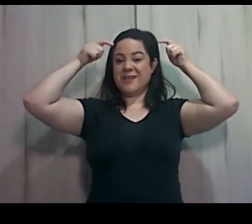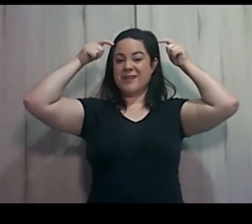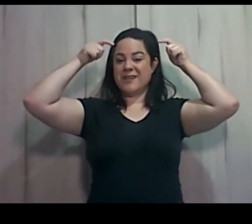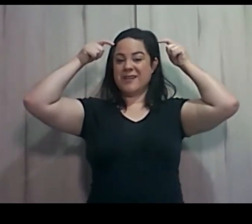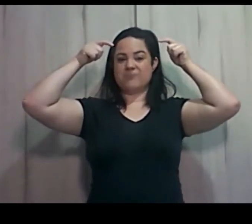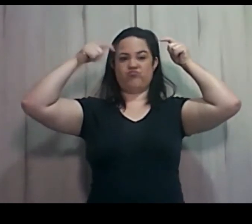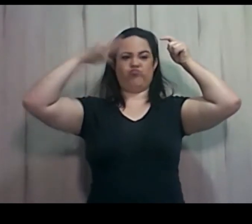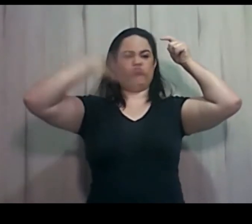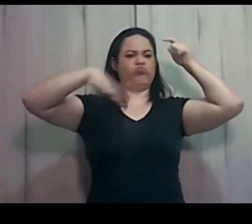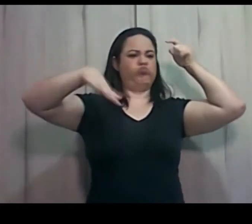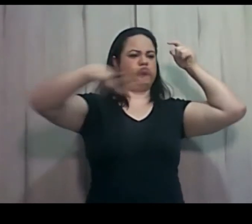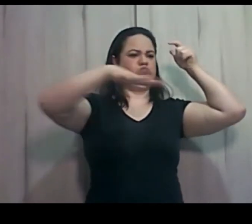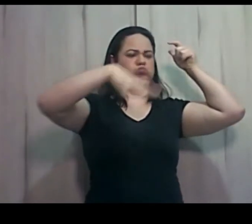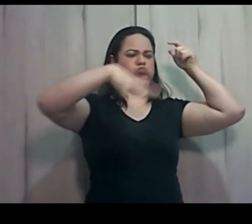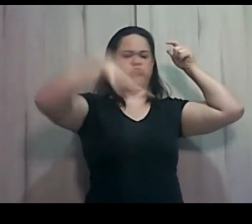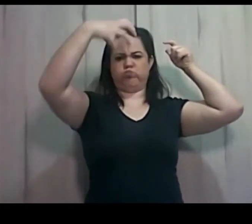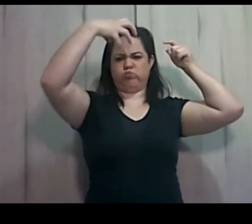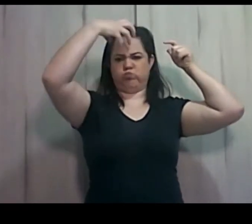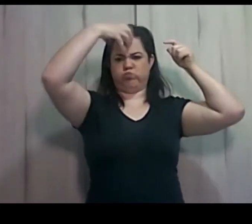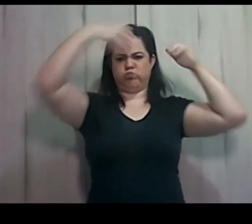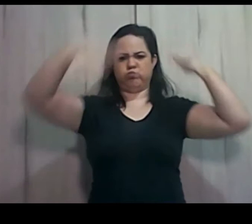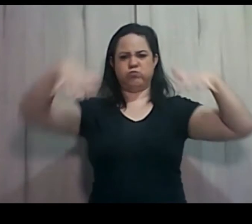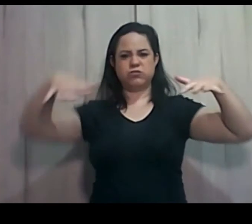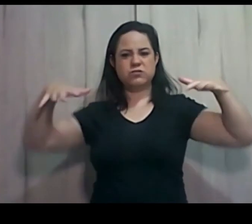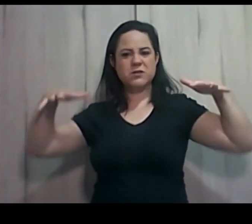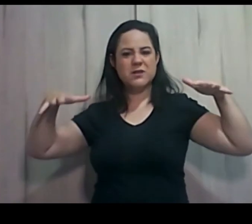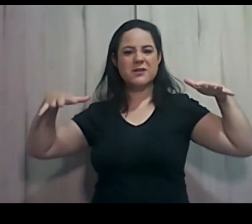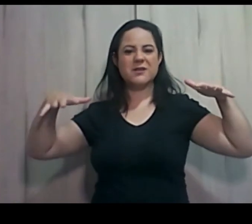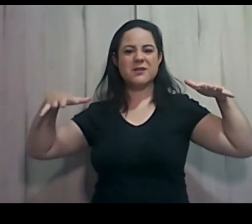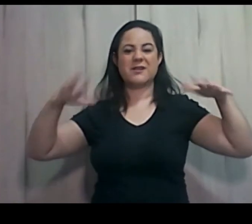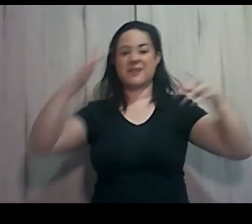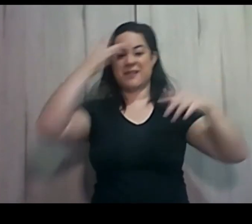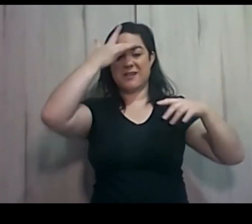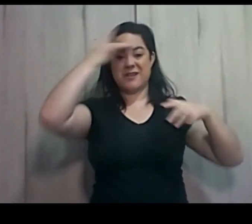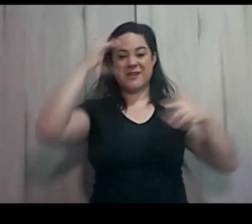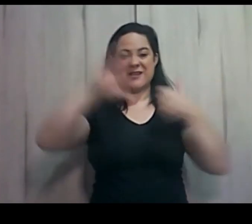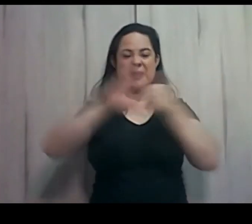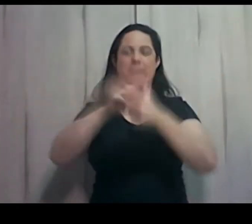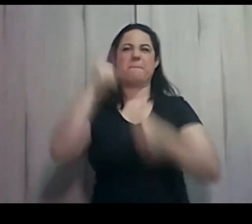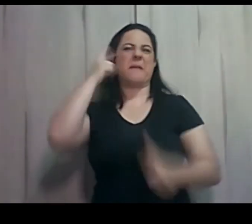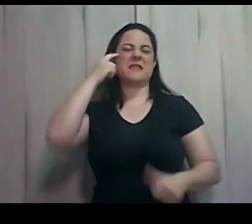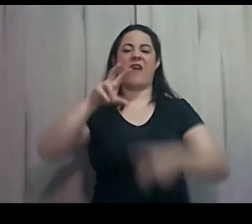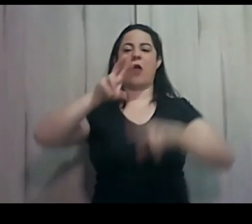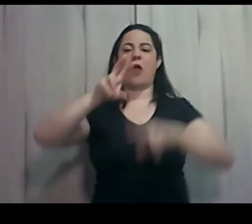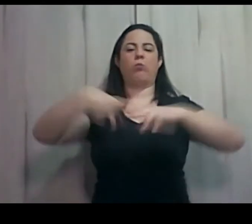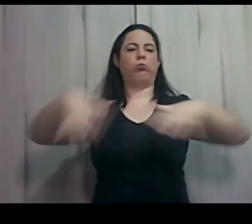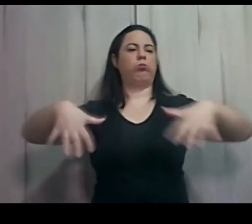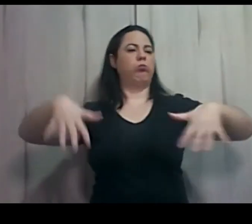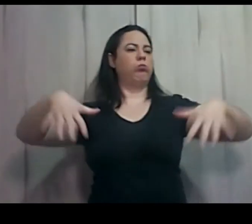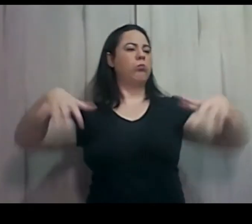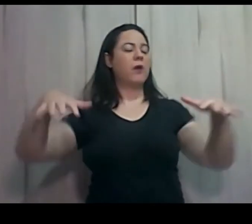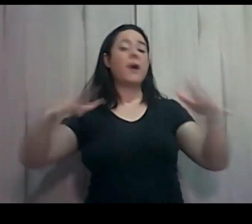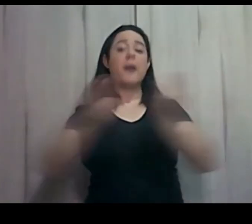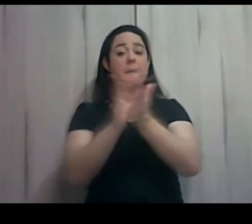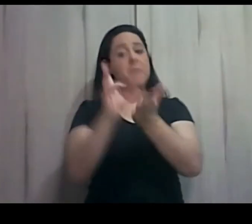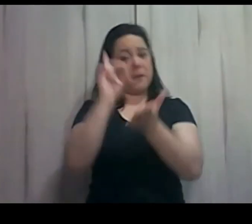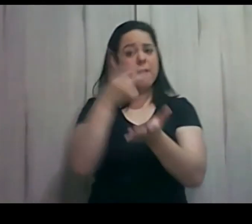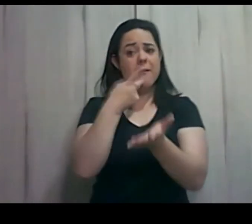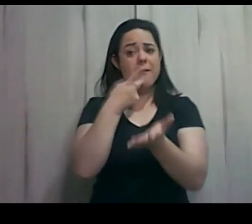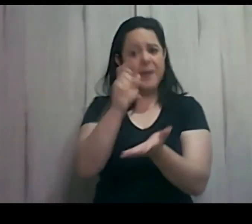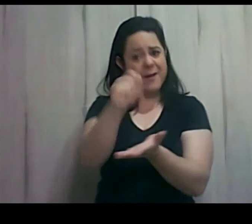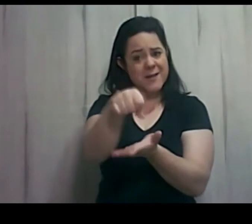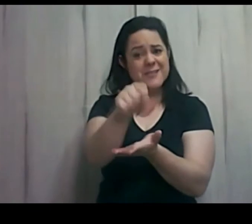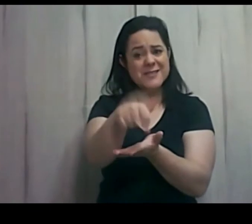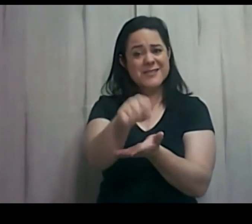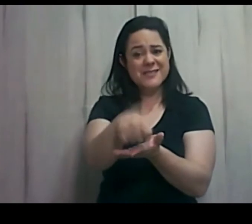reinando. E aí todos os cristãos acham que vão sentar nos tronos. Ainda que a Bíblia diga realmente